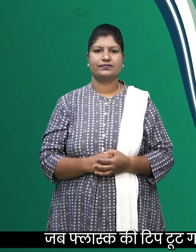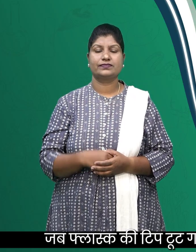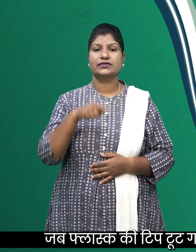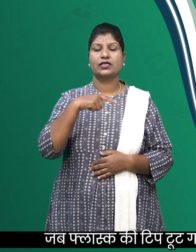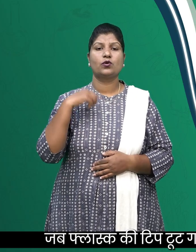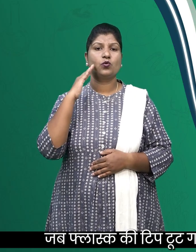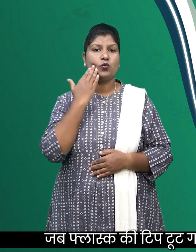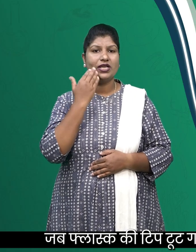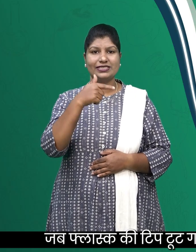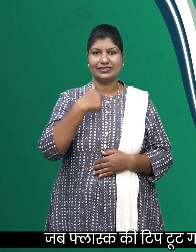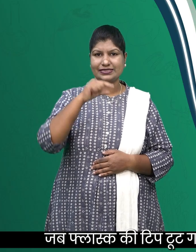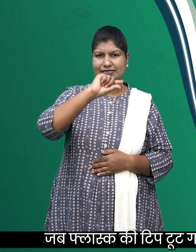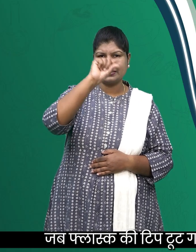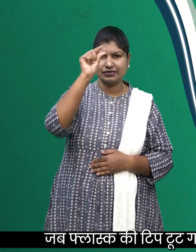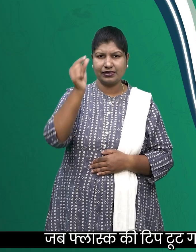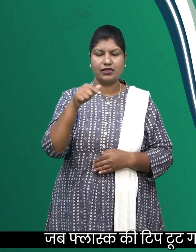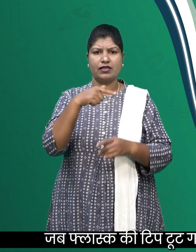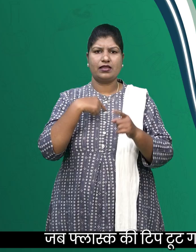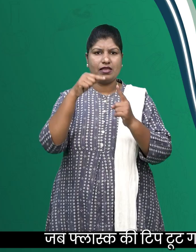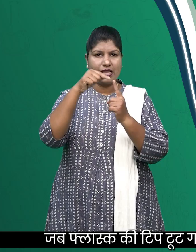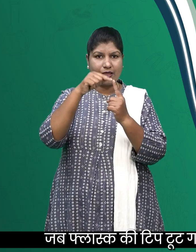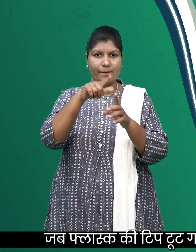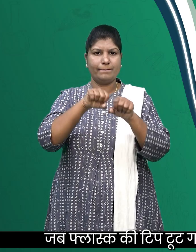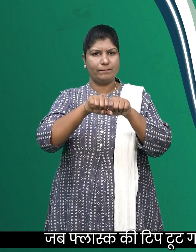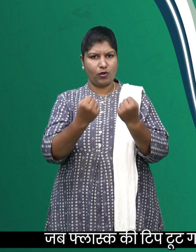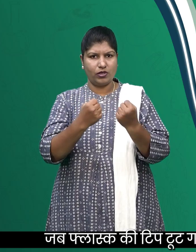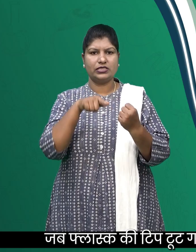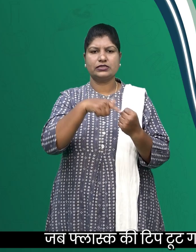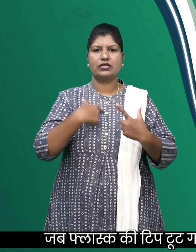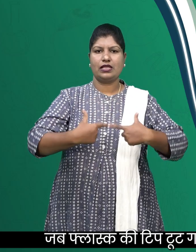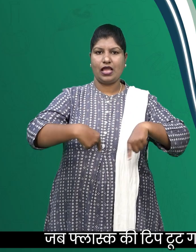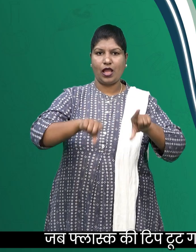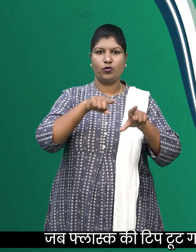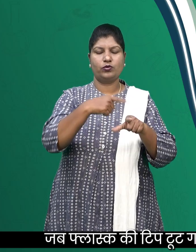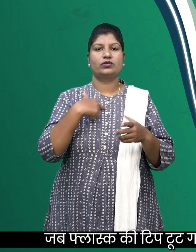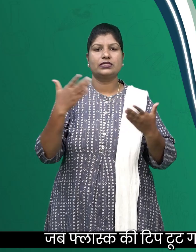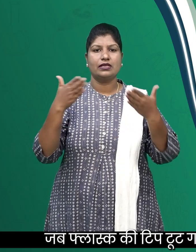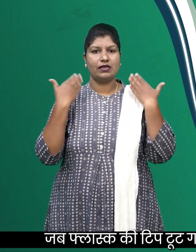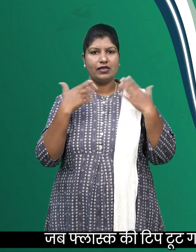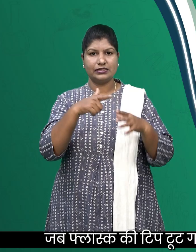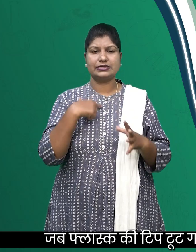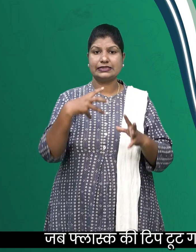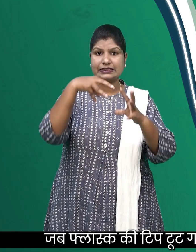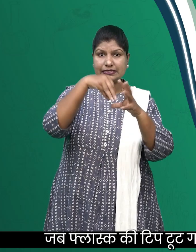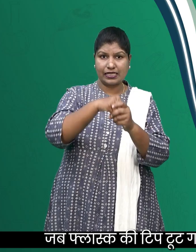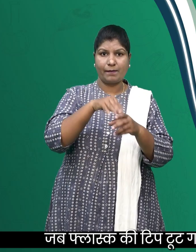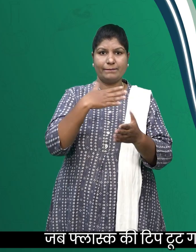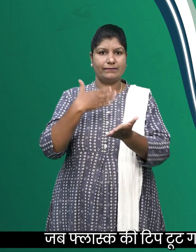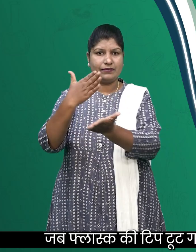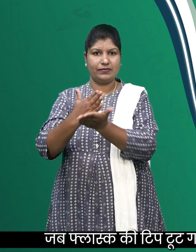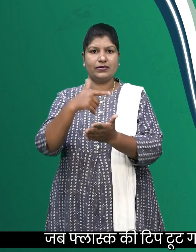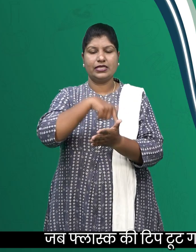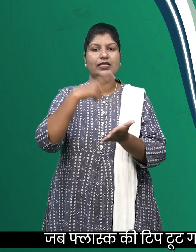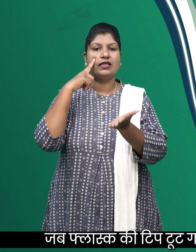जब फ्लास्क की टिप टूट गई और हवा को संक्रमण में प्रवेश करने दिया,